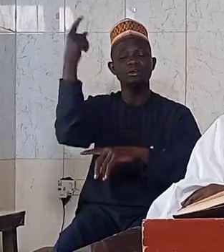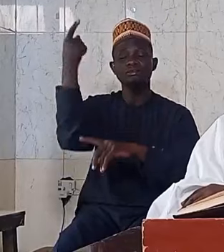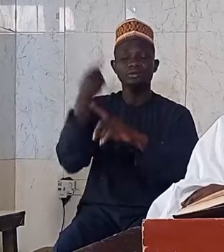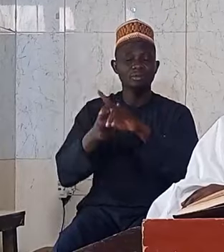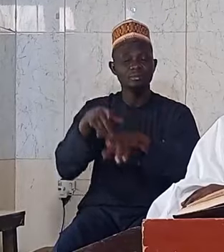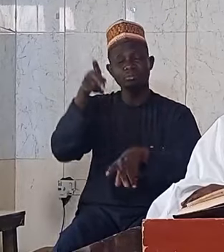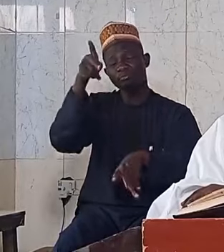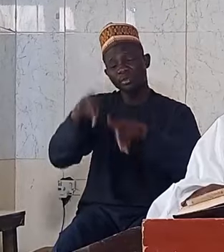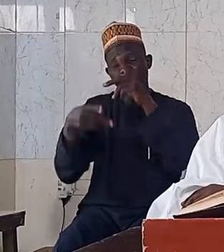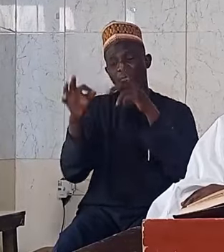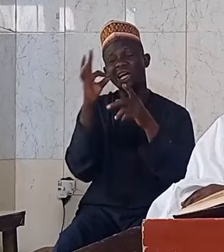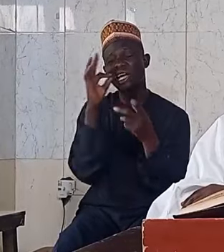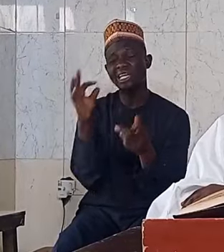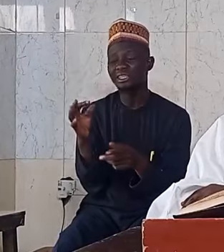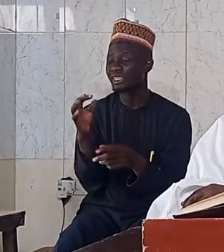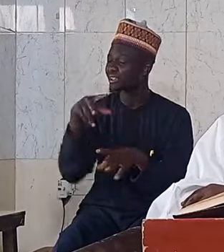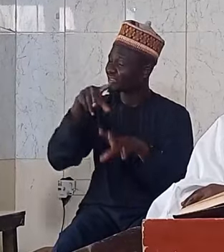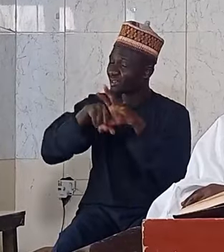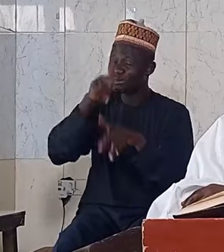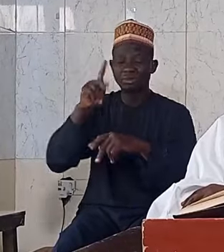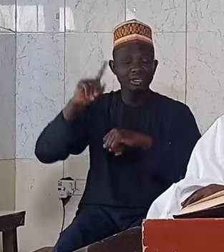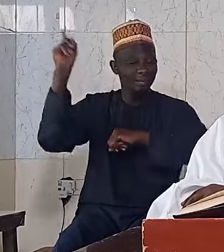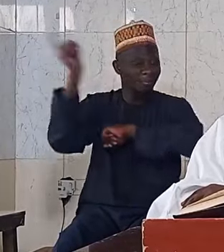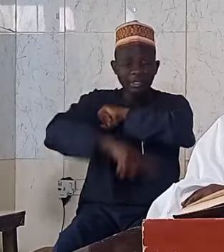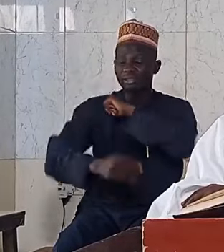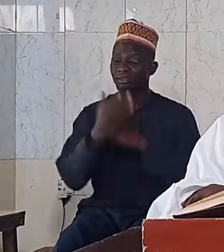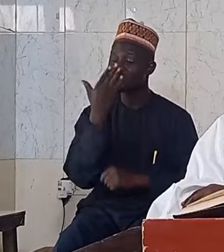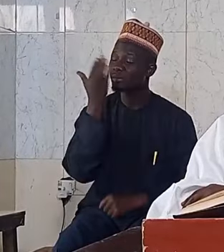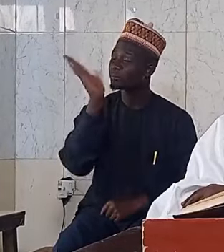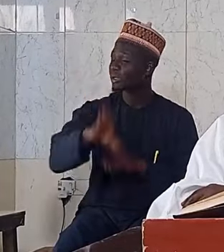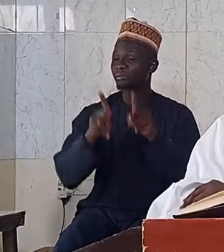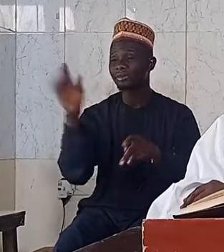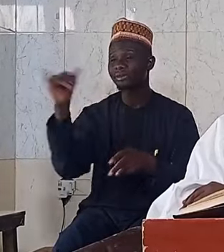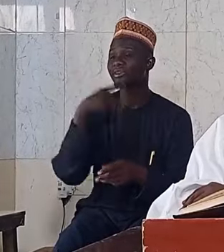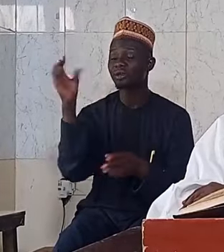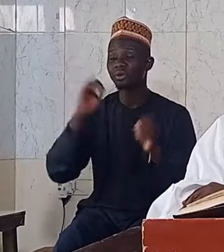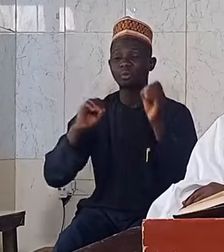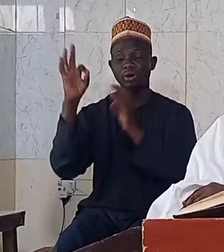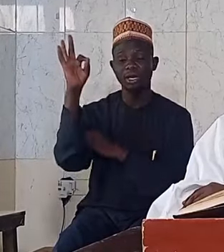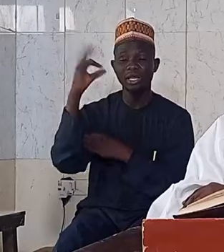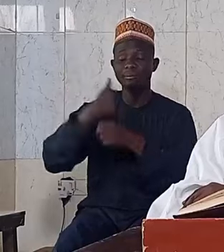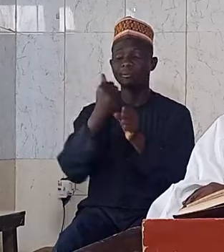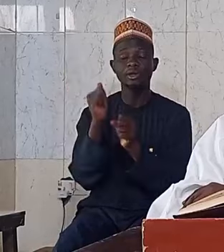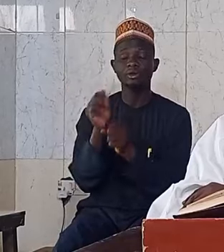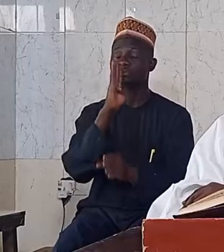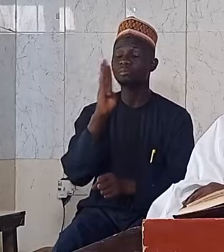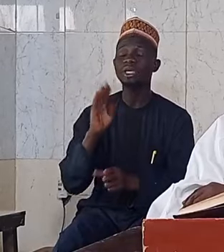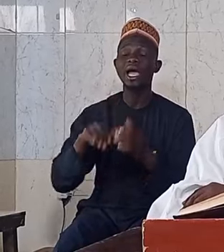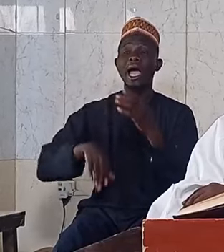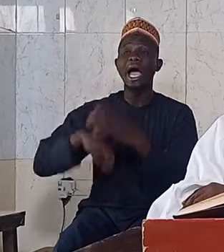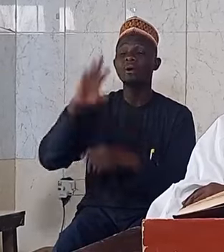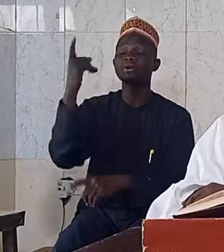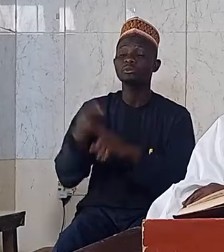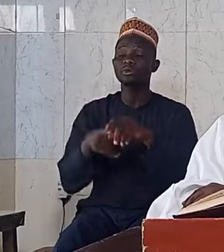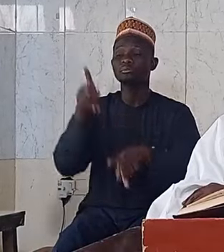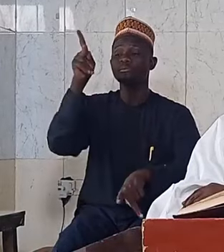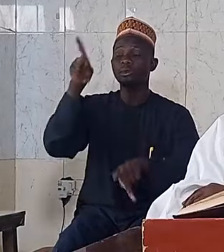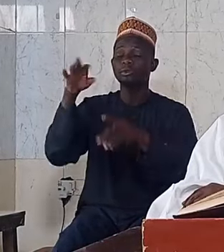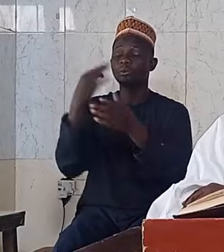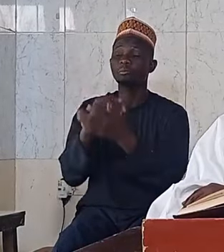ahluha suna cewa ya Allah ka fidda mu daga wannan